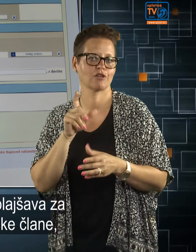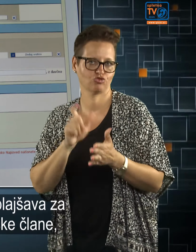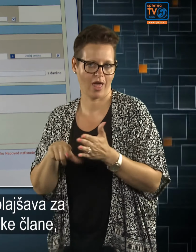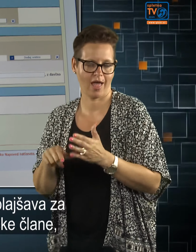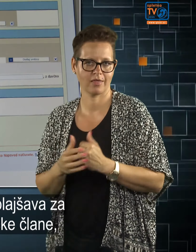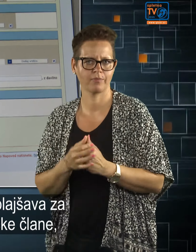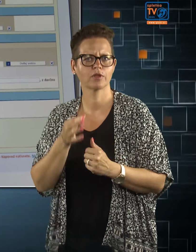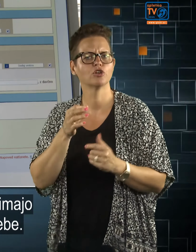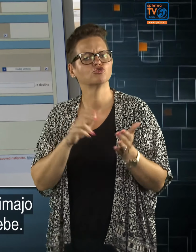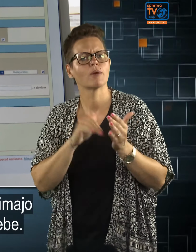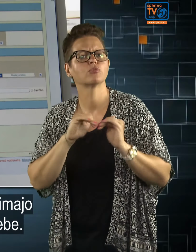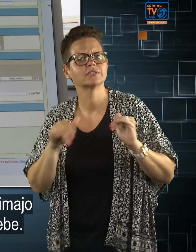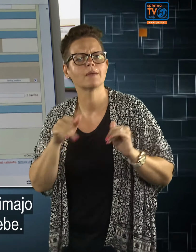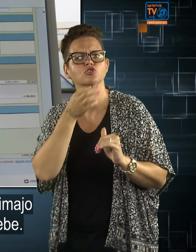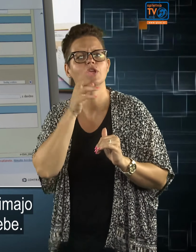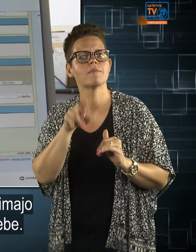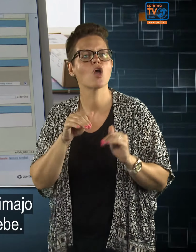še posebej, če imajo posebne potrebe.